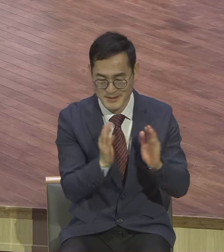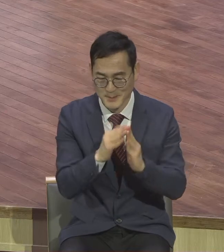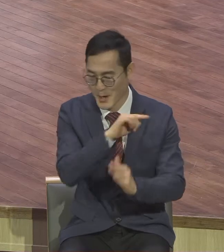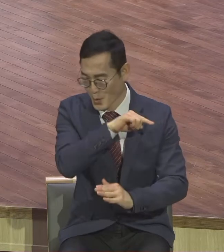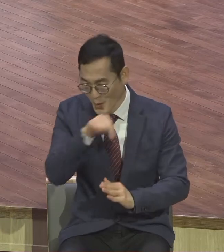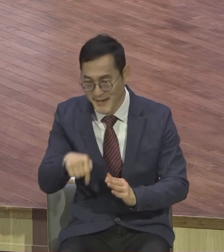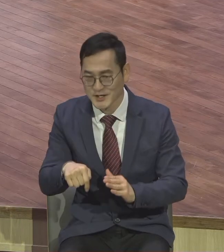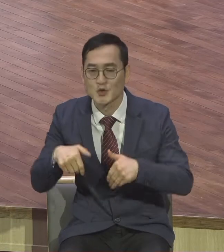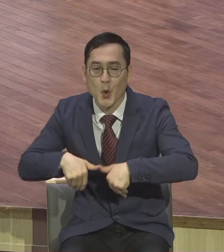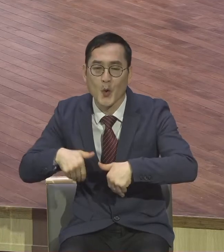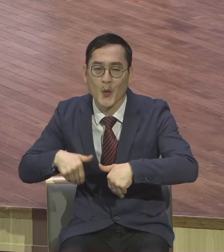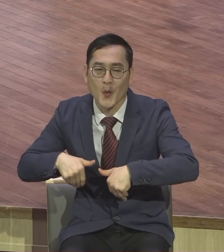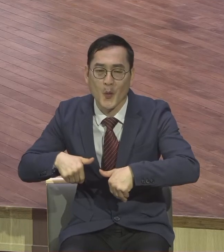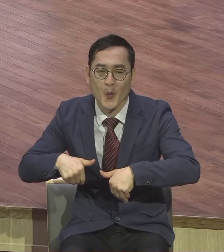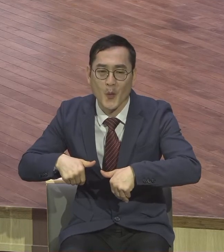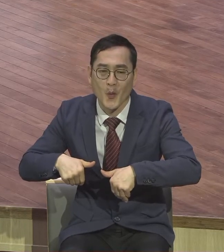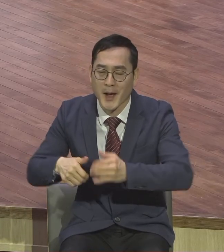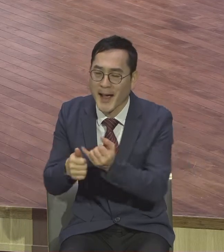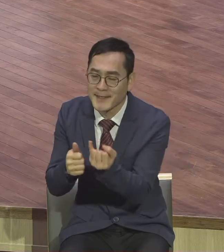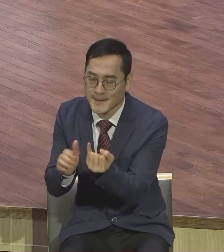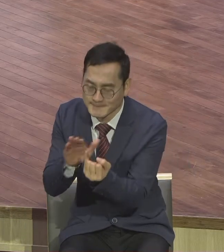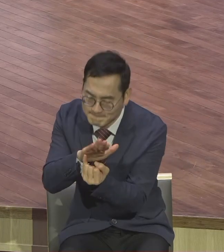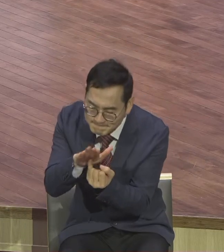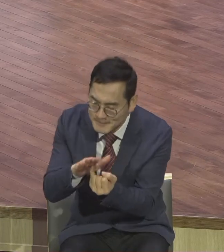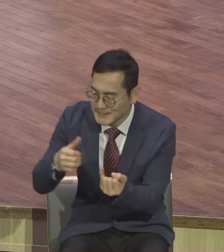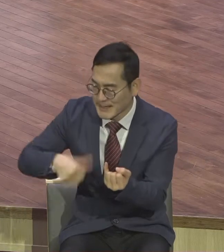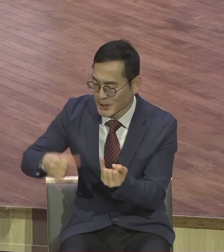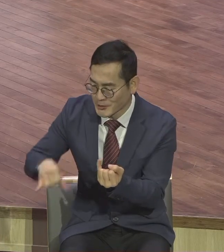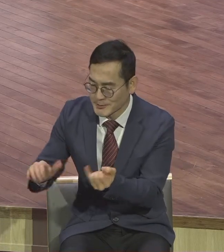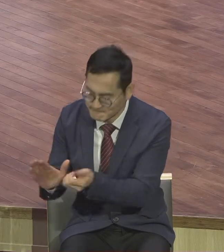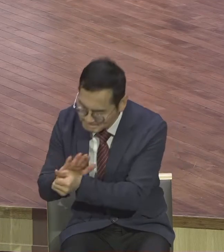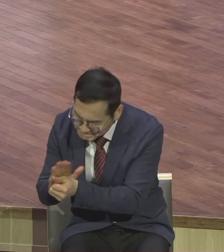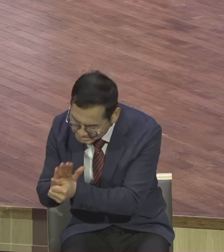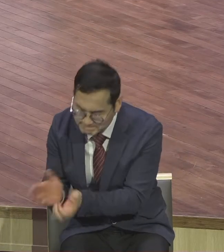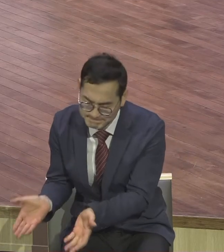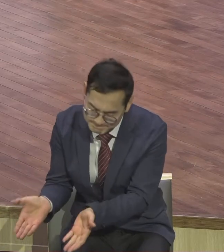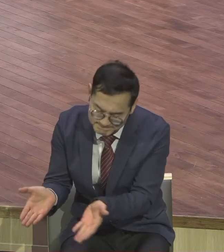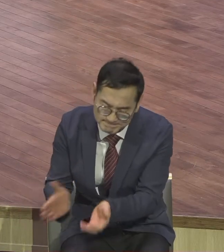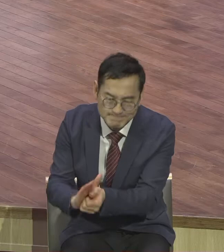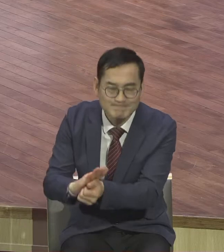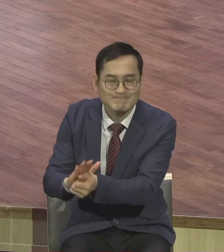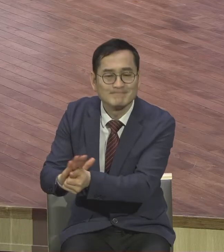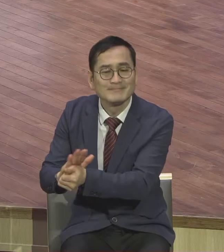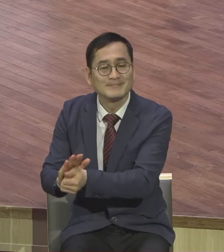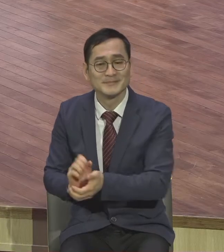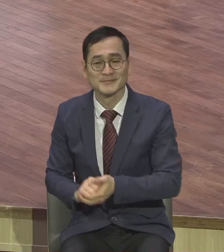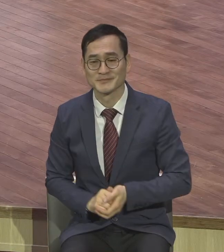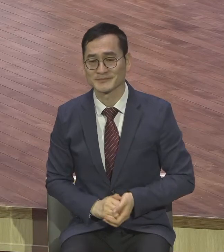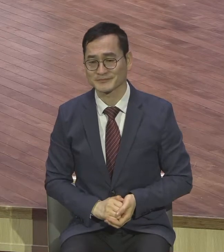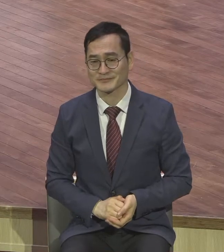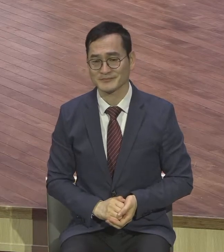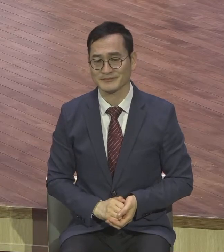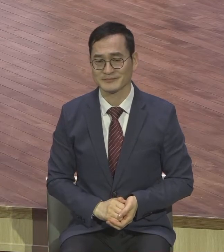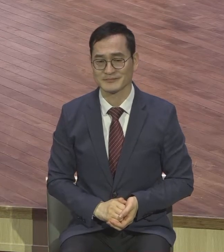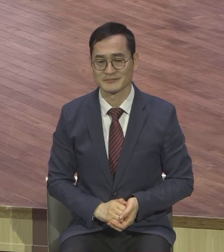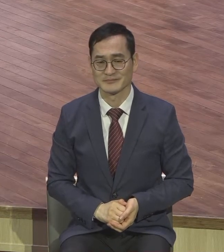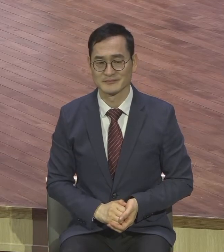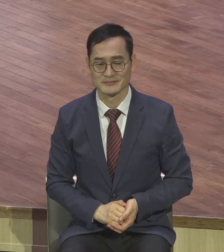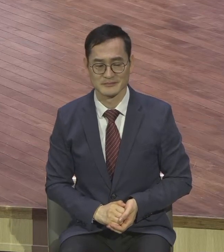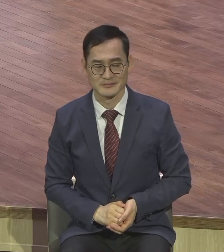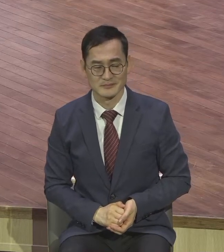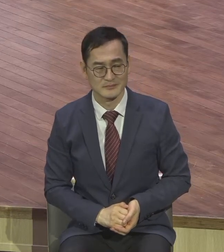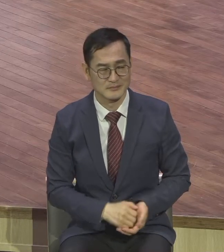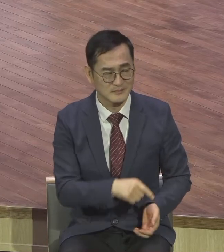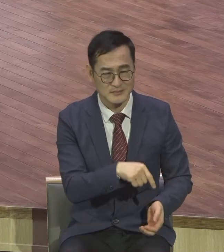와서 종입니다 집에 와서 아내에게 자식들에게 잘 합니다 그런데 월급제에 하면서 얼마